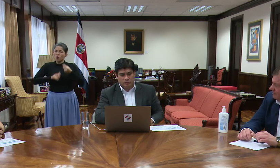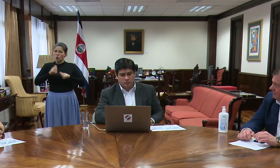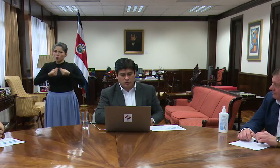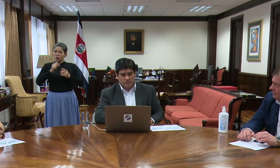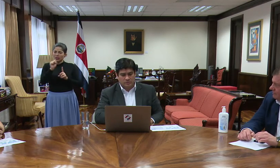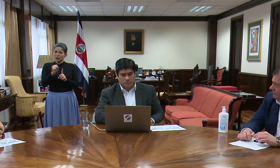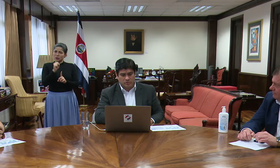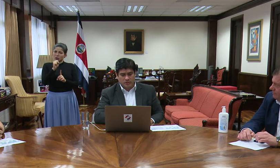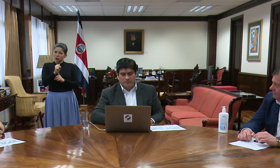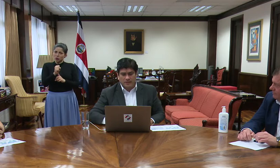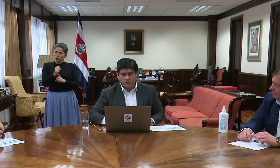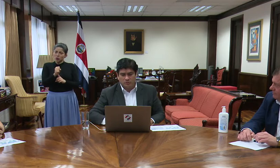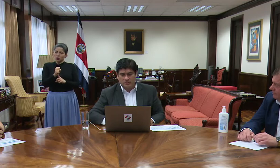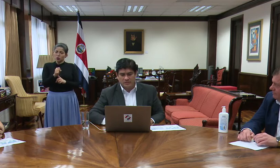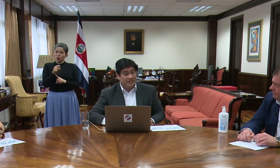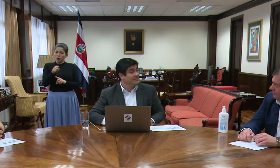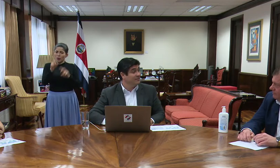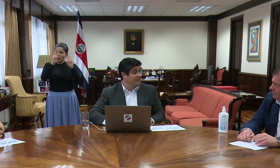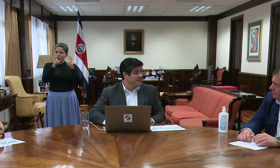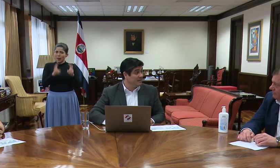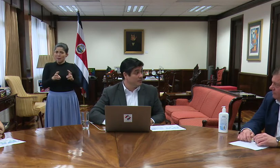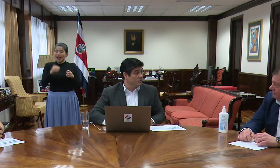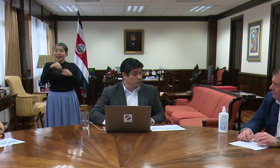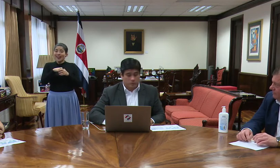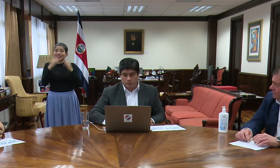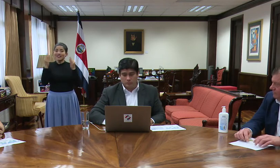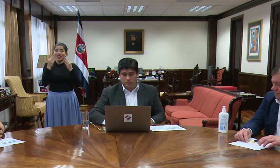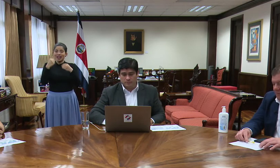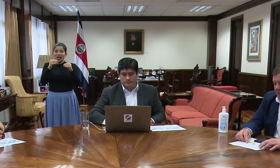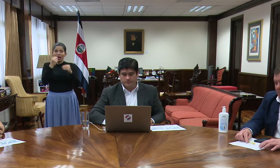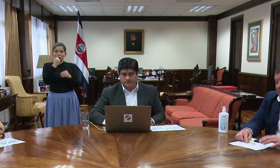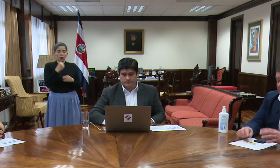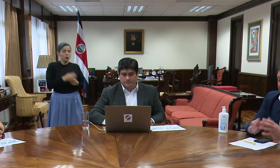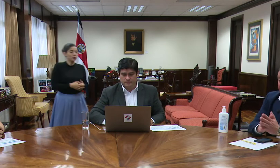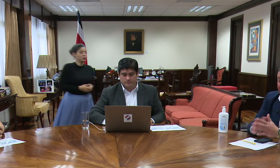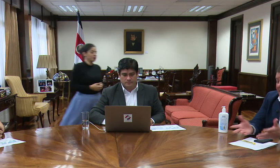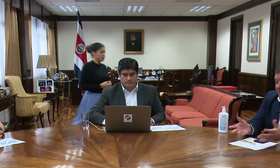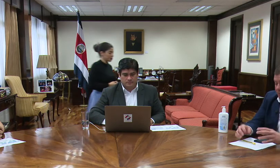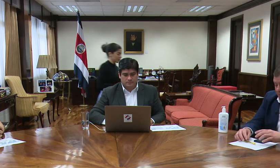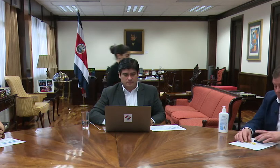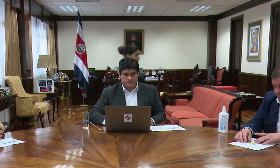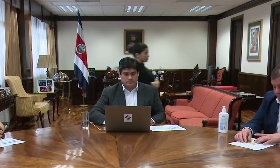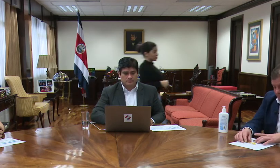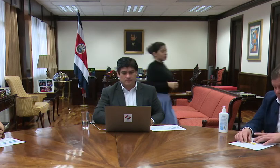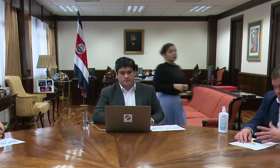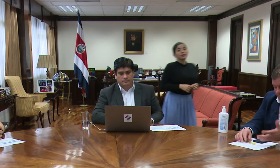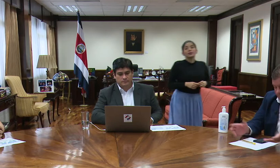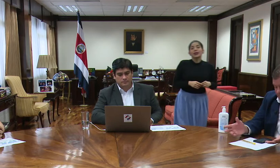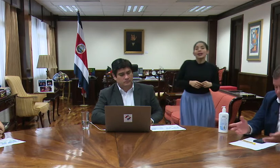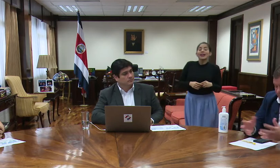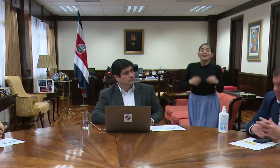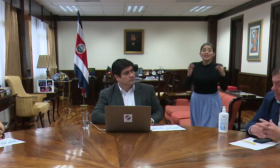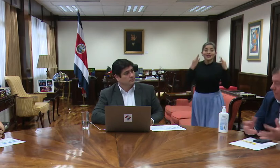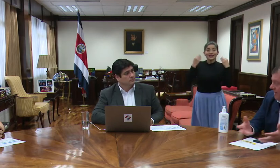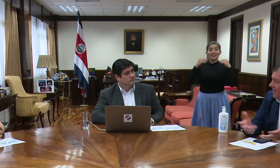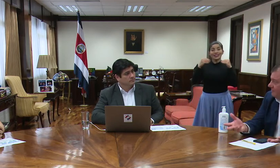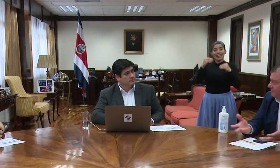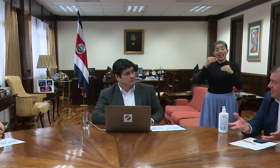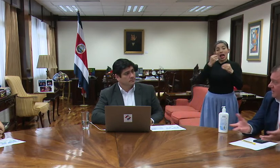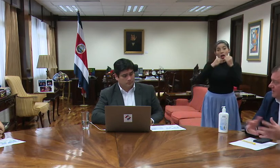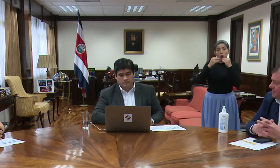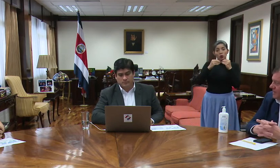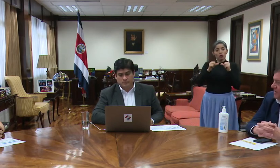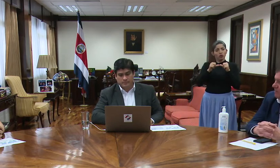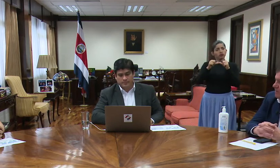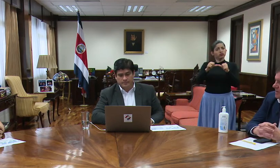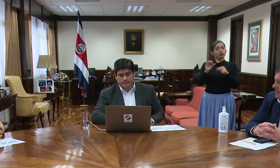situación, estos temas en ferias del agricultor, doctor? Bueno, las ferias del agricultor dejamos que operaran,